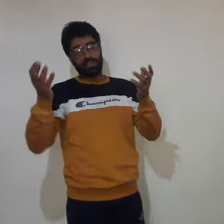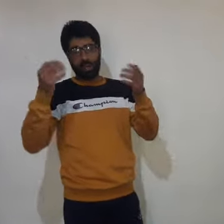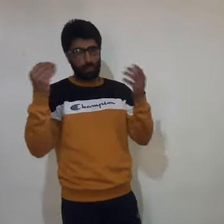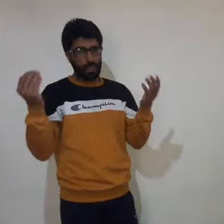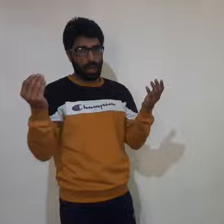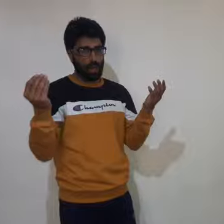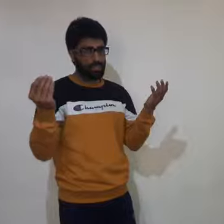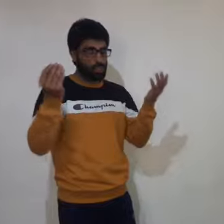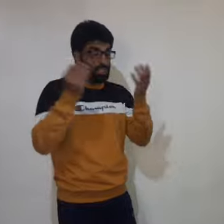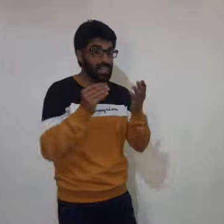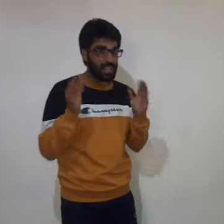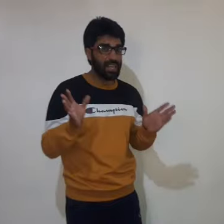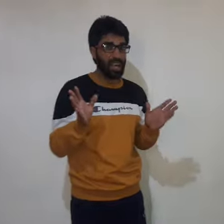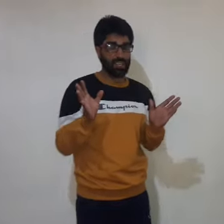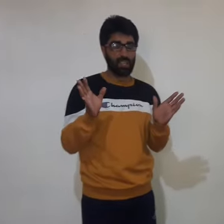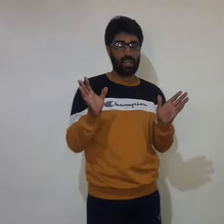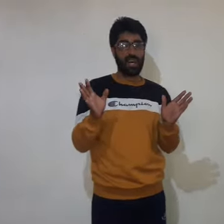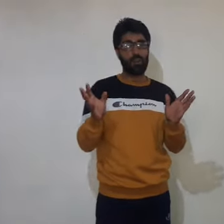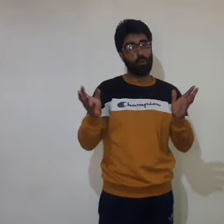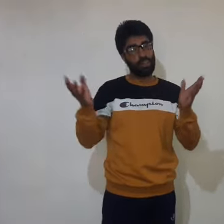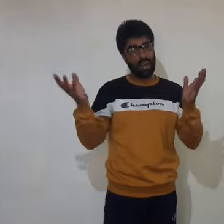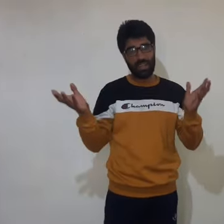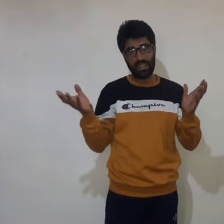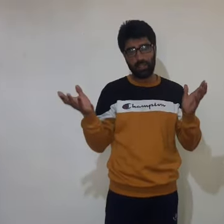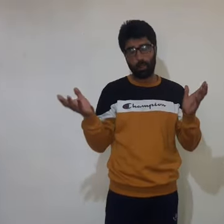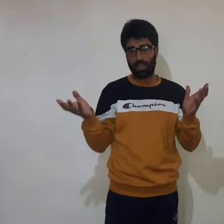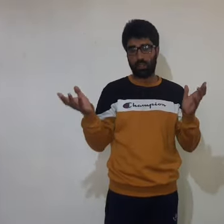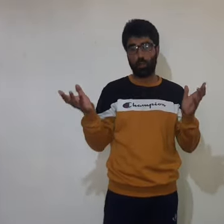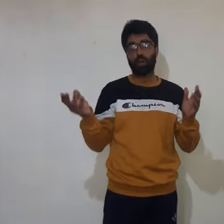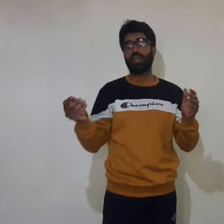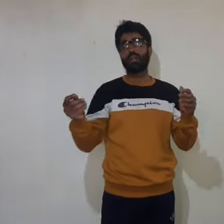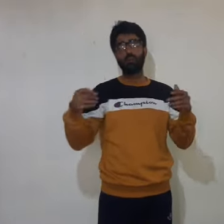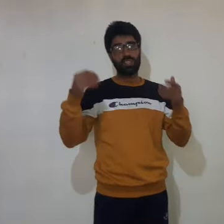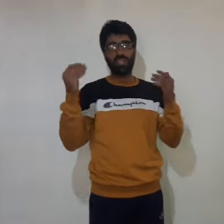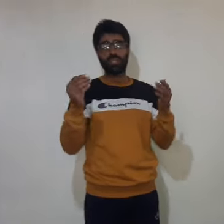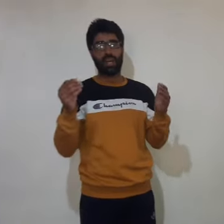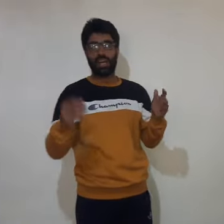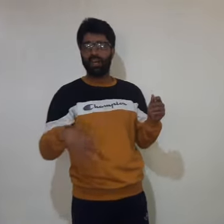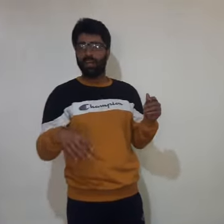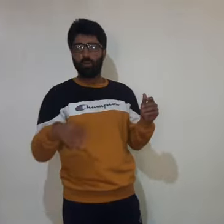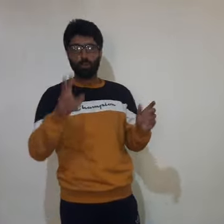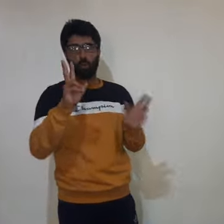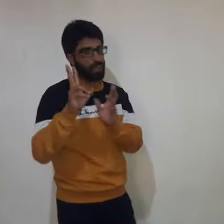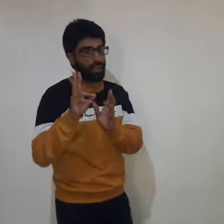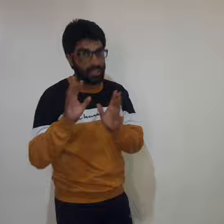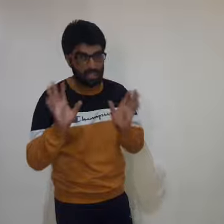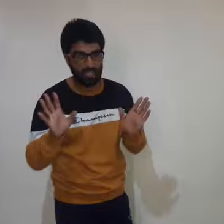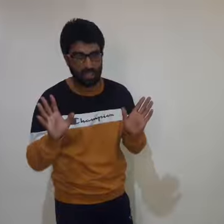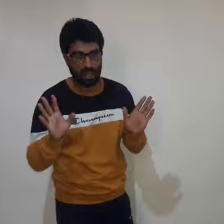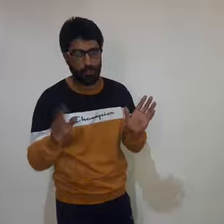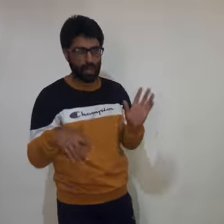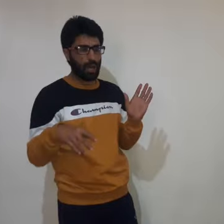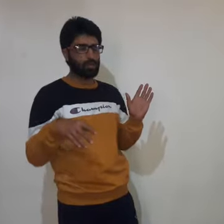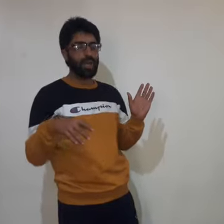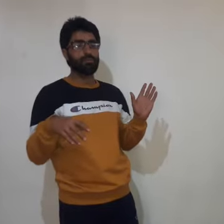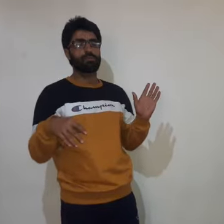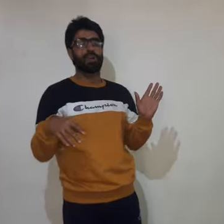जब हमारी जो छींकने की आदत है, या कोविड-19 जो पेशेंट होगा जब वो छींकता है वो दो तरीके से छींकता है। पहला होता